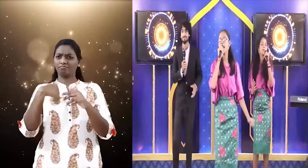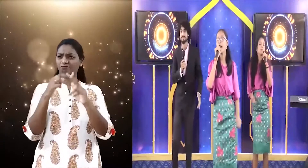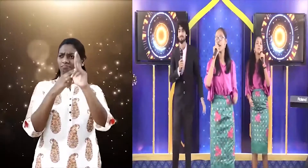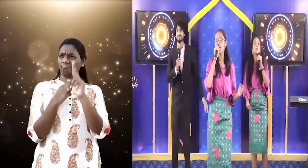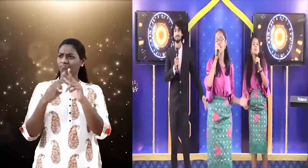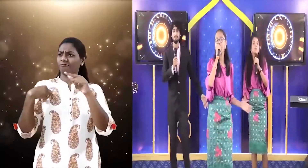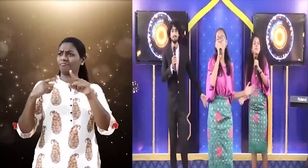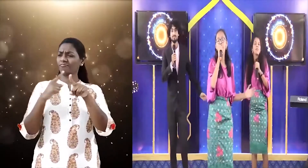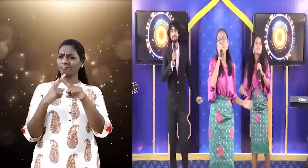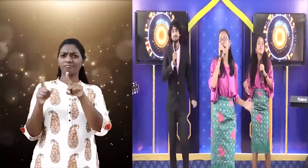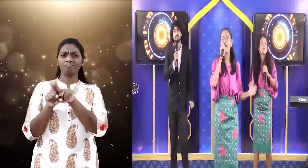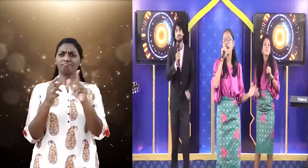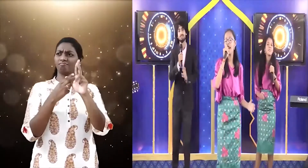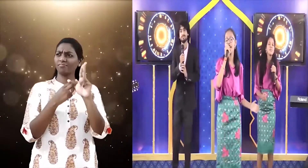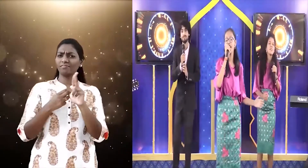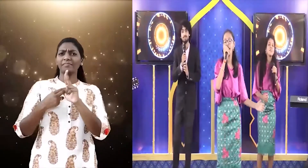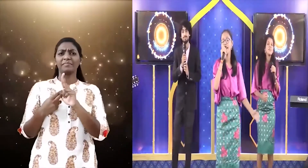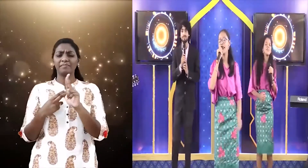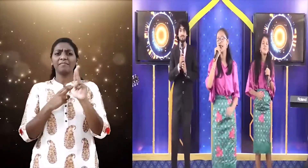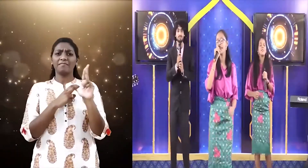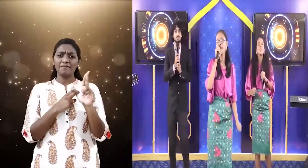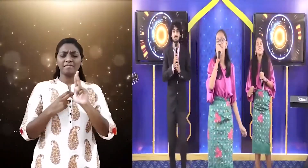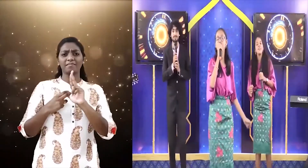मसीह के हम सिपाही हैं,